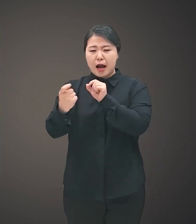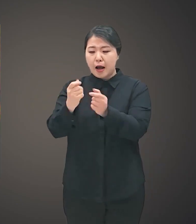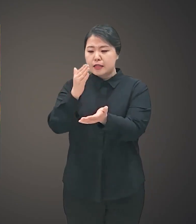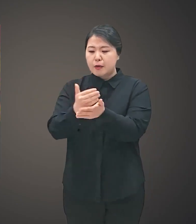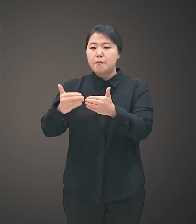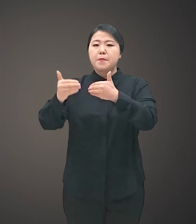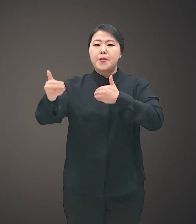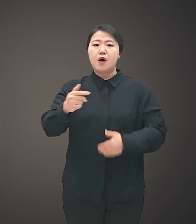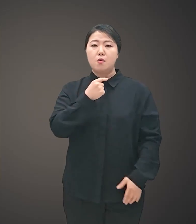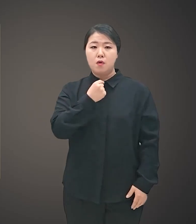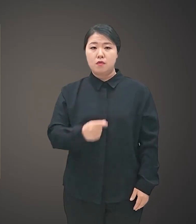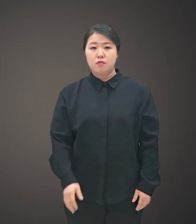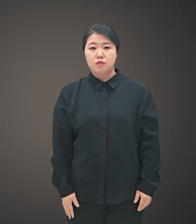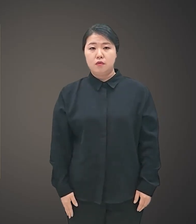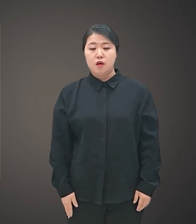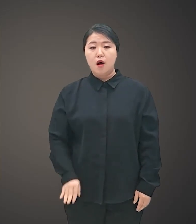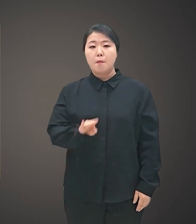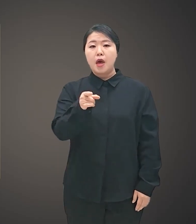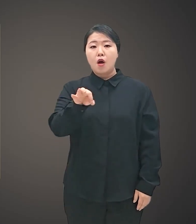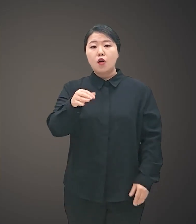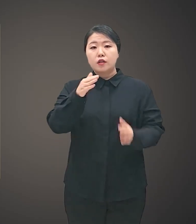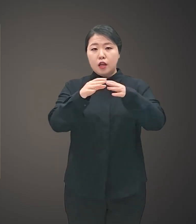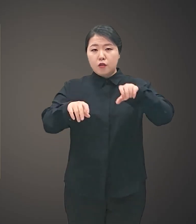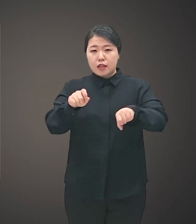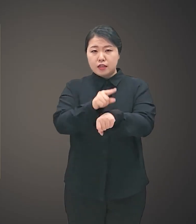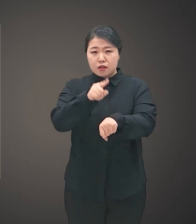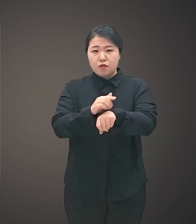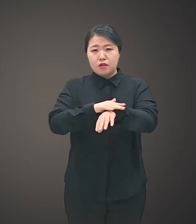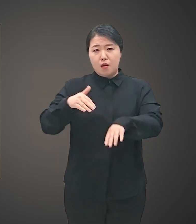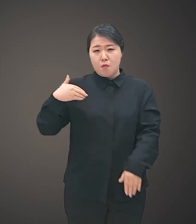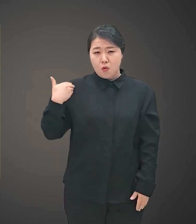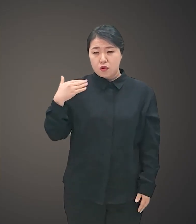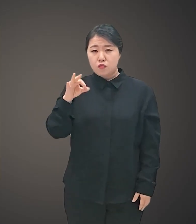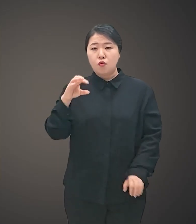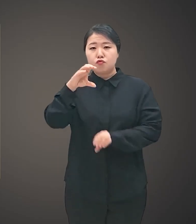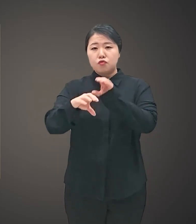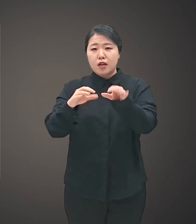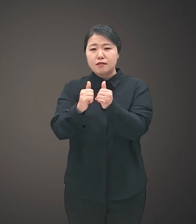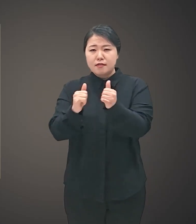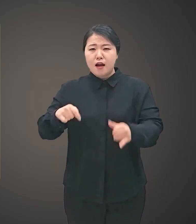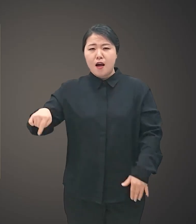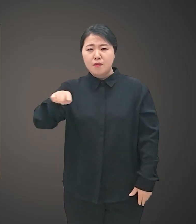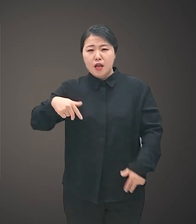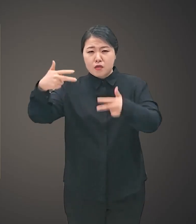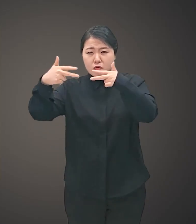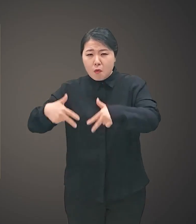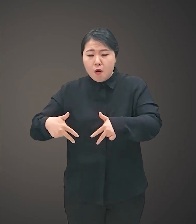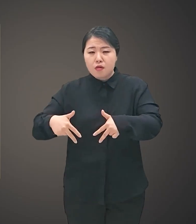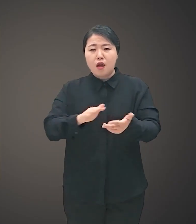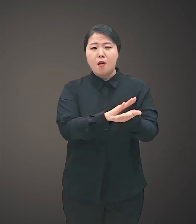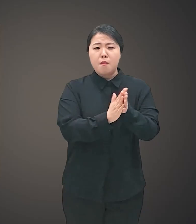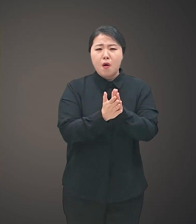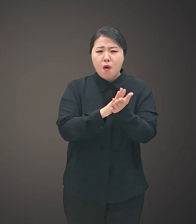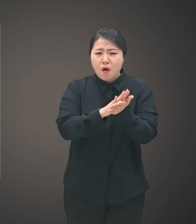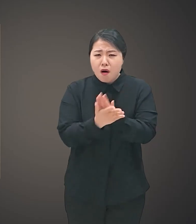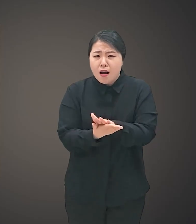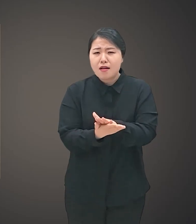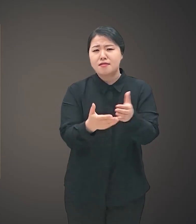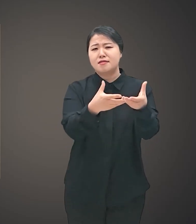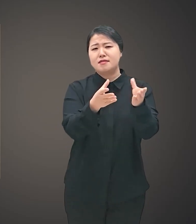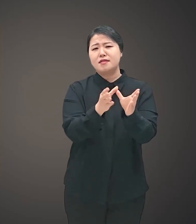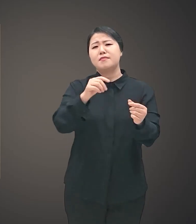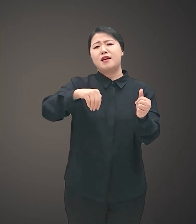것이었다. 베어타운에 대해 전혀 알지 못하는 투자자들에게 맡겨진 팀의 운명. 과연